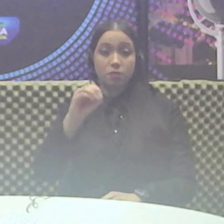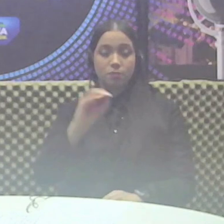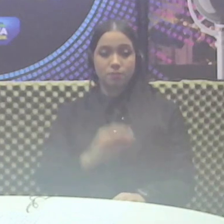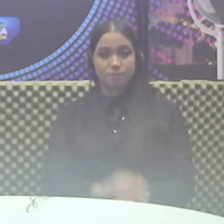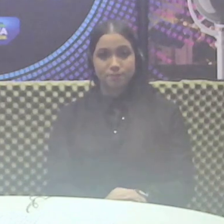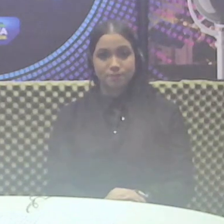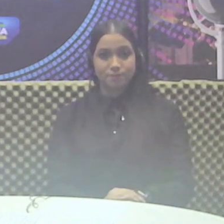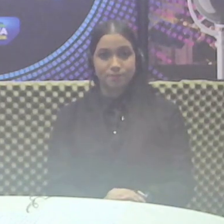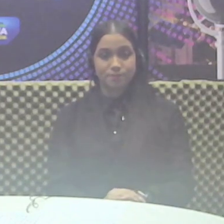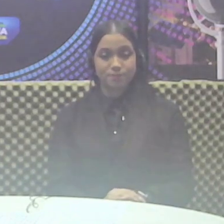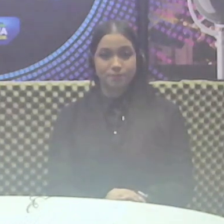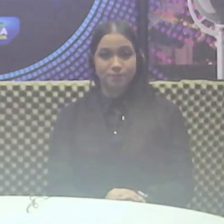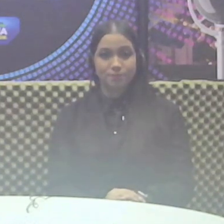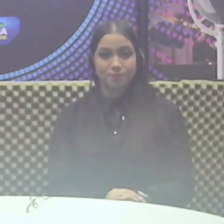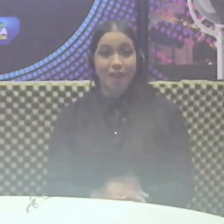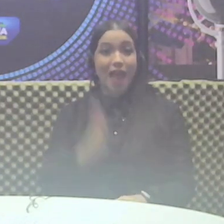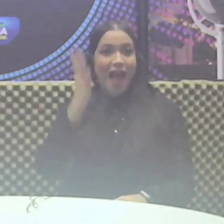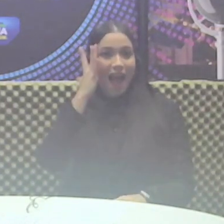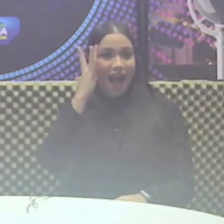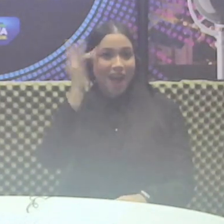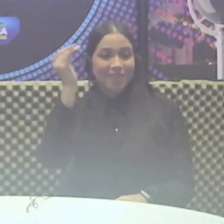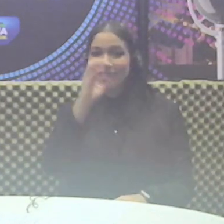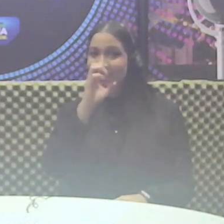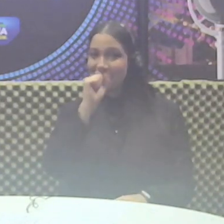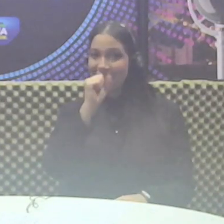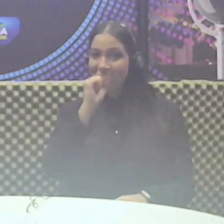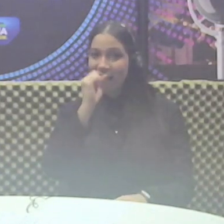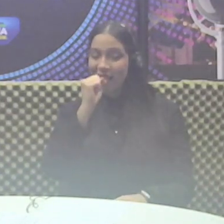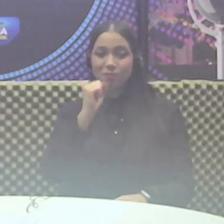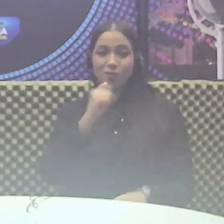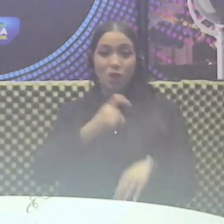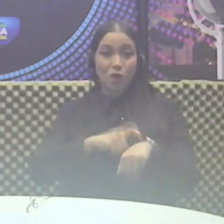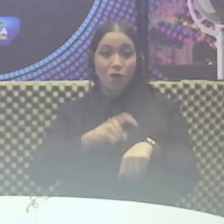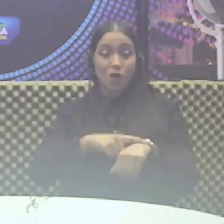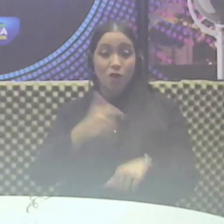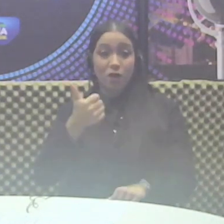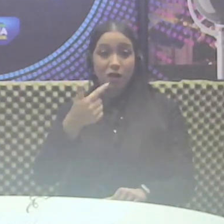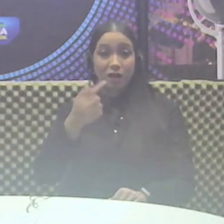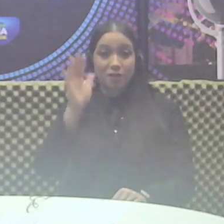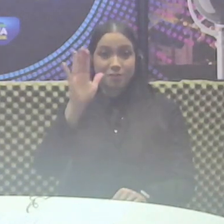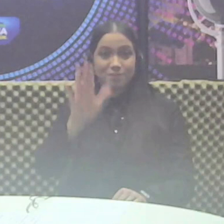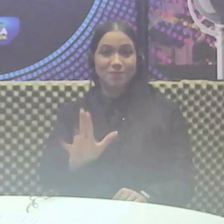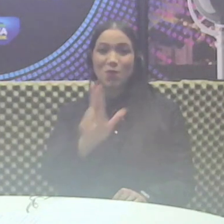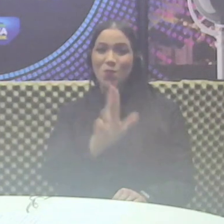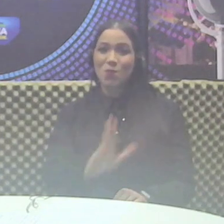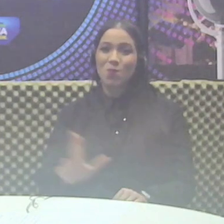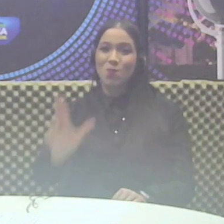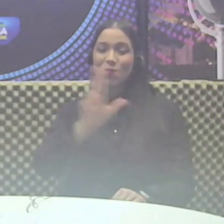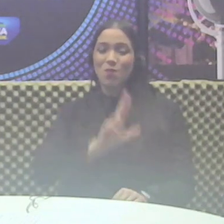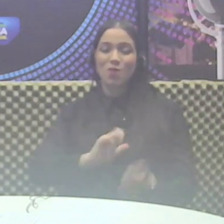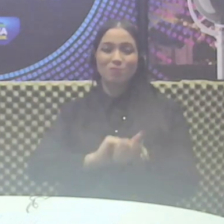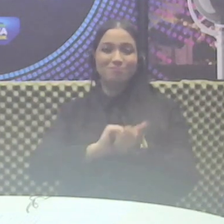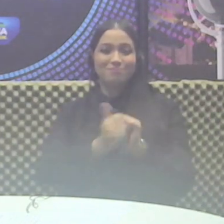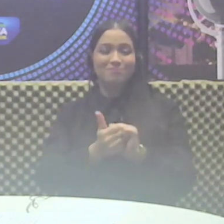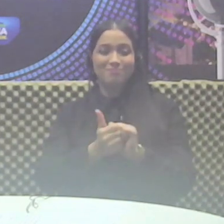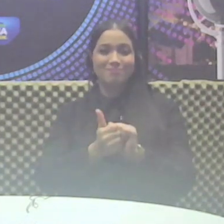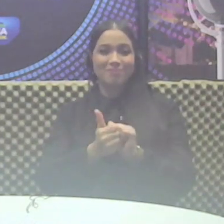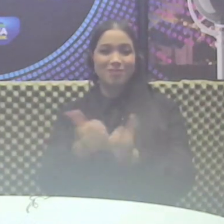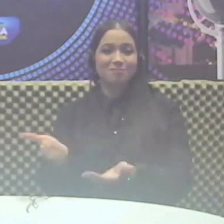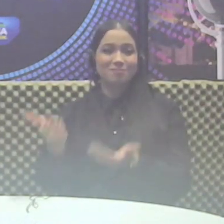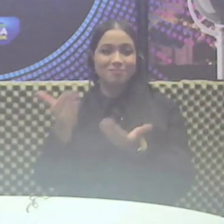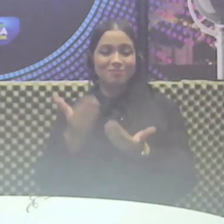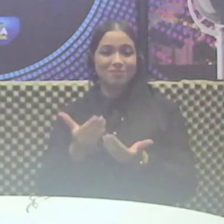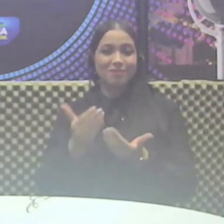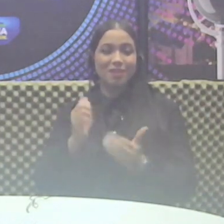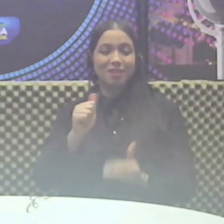Santos. Já amanhã, sábado, a partir das 5 da tarde, o Uberlândia Esporte Clube recebe o Atlético de São